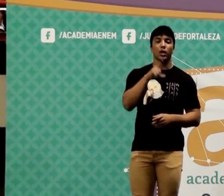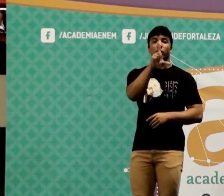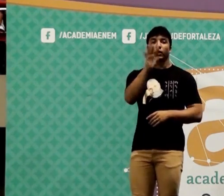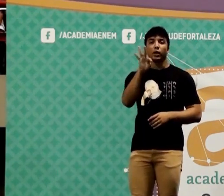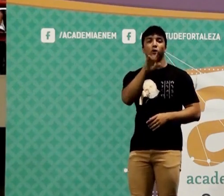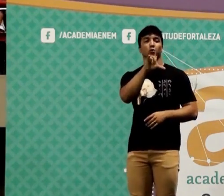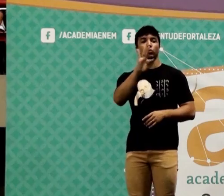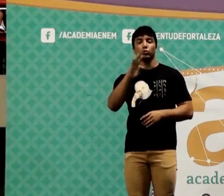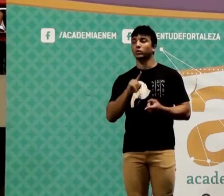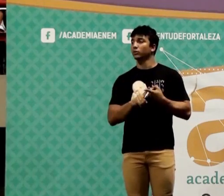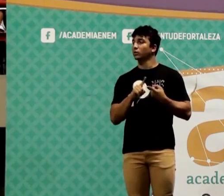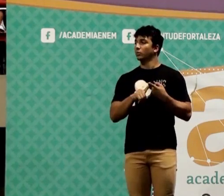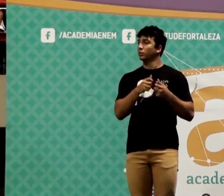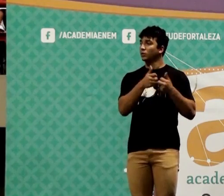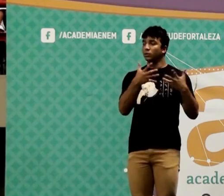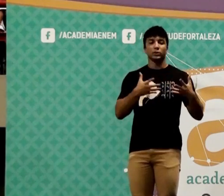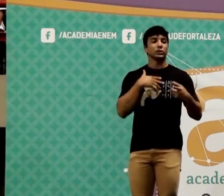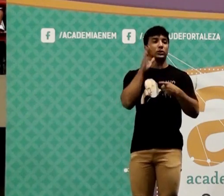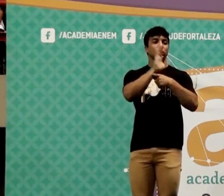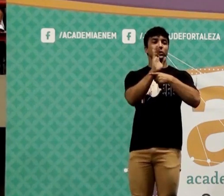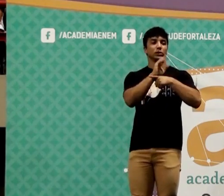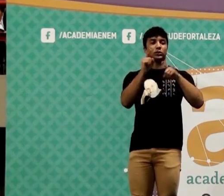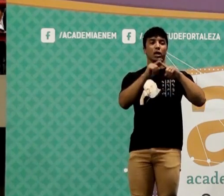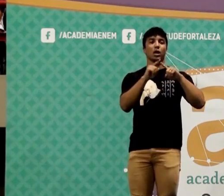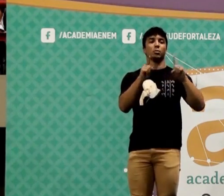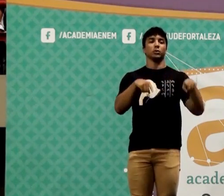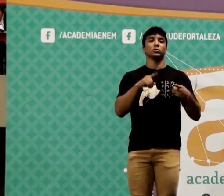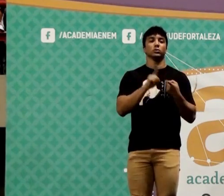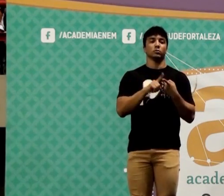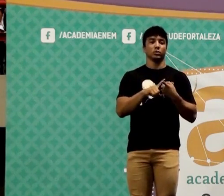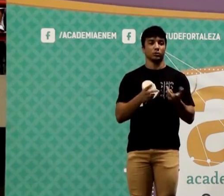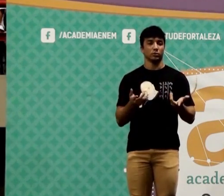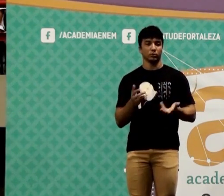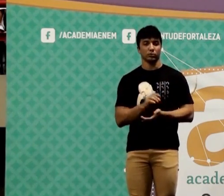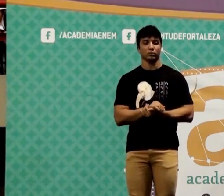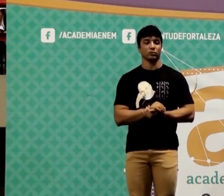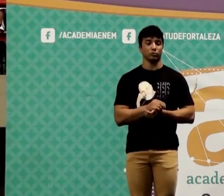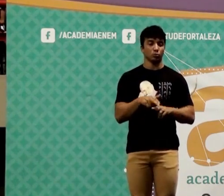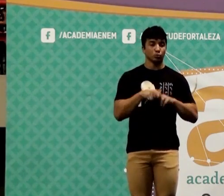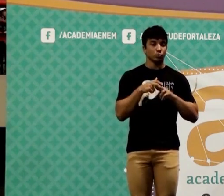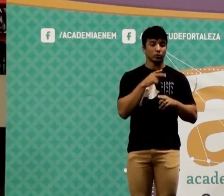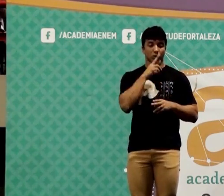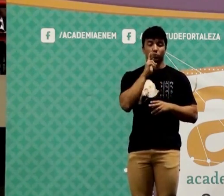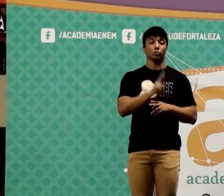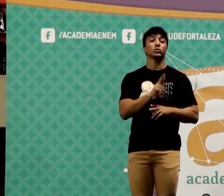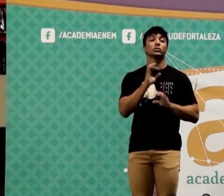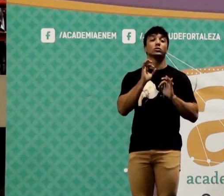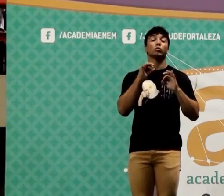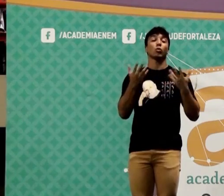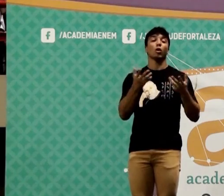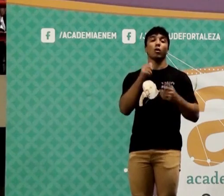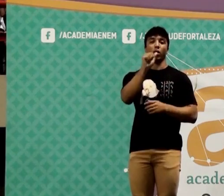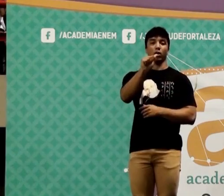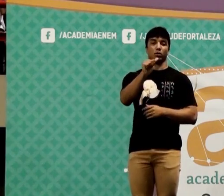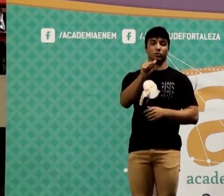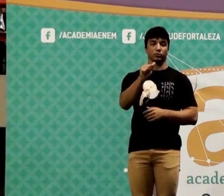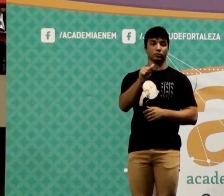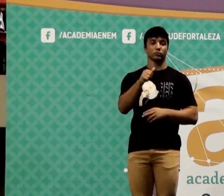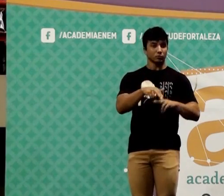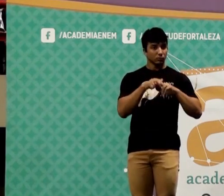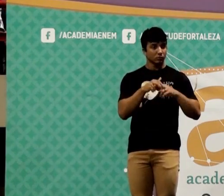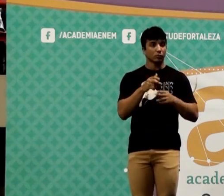afetada negativamente pelas produções do cinema de Hollywood. Quando os americanos fazem um filme de cavaleiro, ele fala bem ou mal?